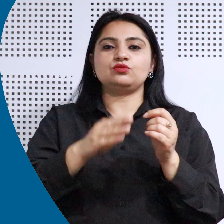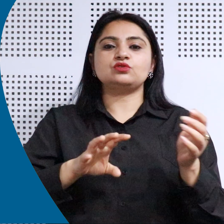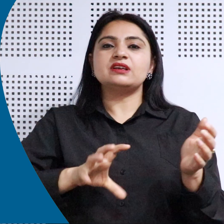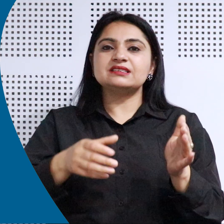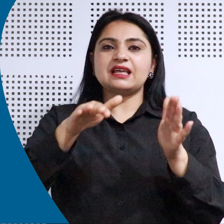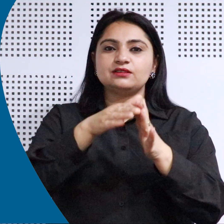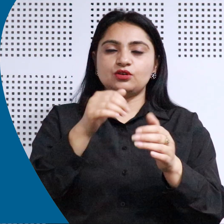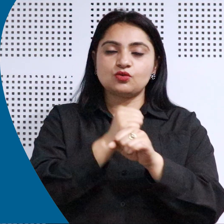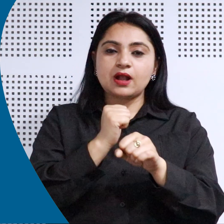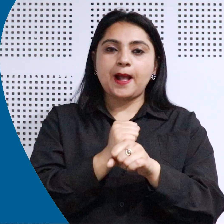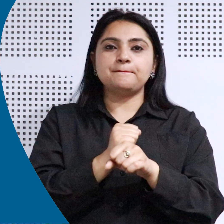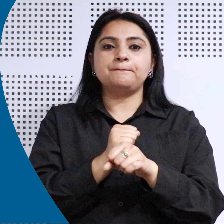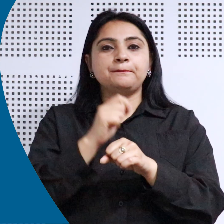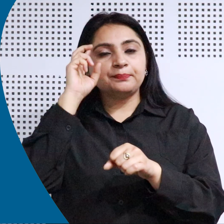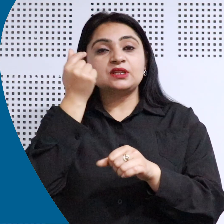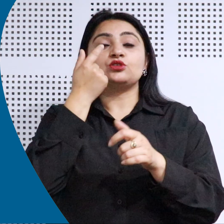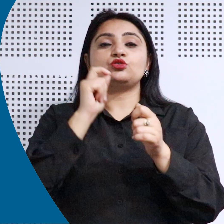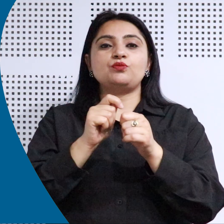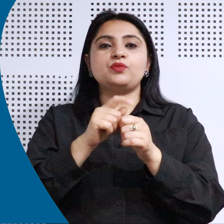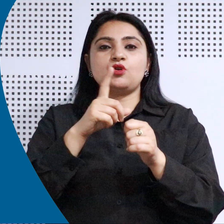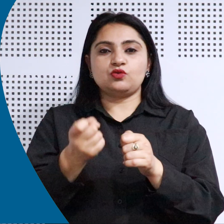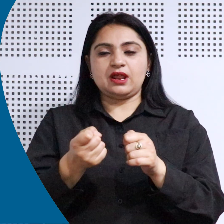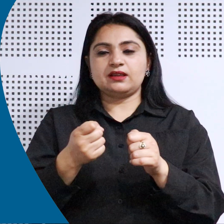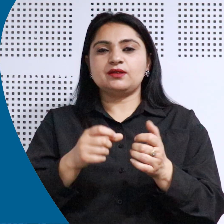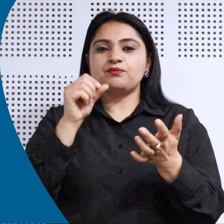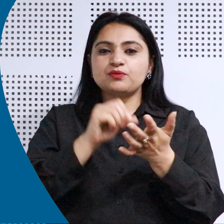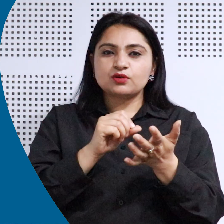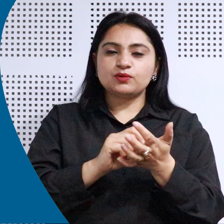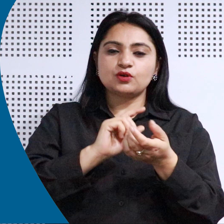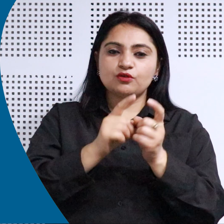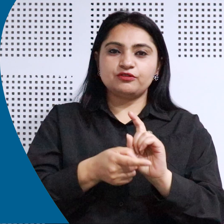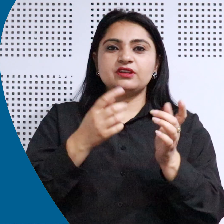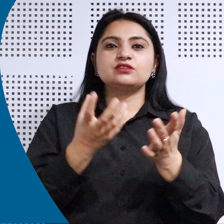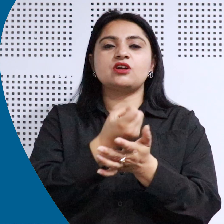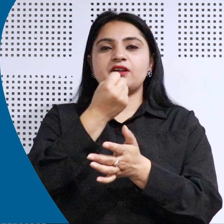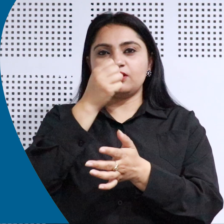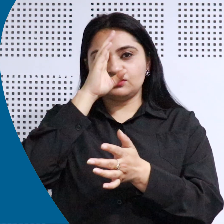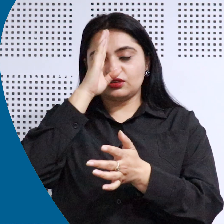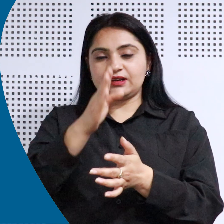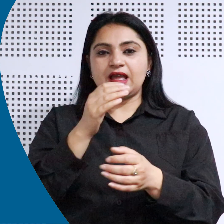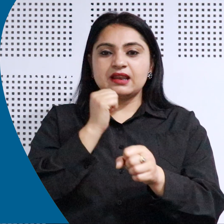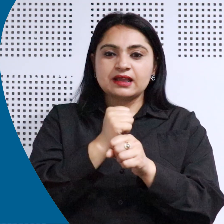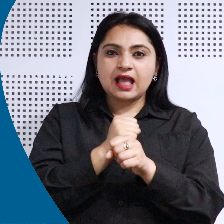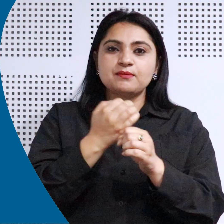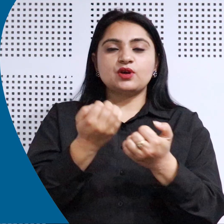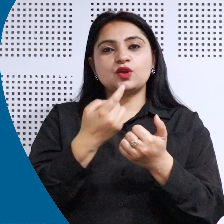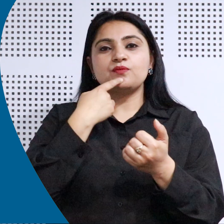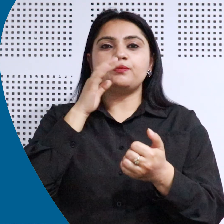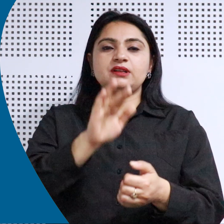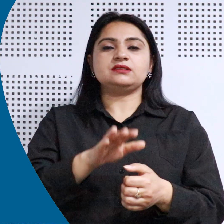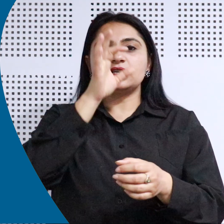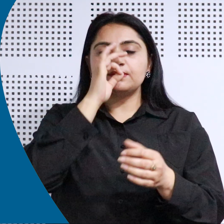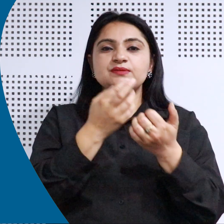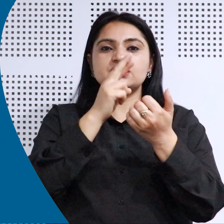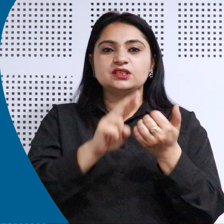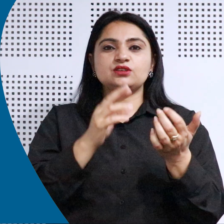स्थानीय तहको काम कारबाही सजिलो बनाउनका लागि हरेक पटक फेरिने संघीय सरकारले काम गरिरहेको बताउँछन्। विशेष